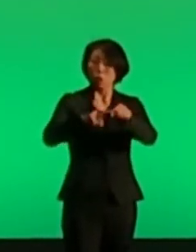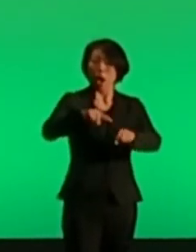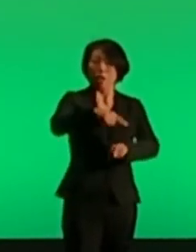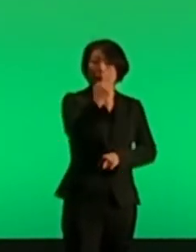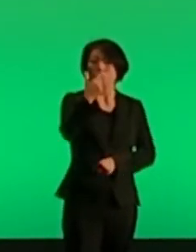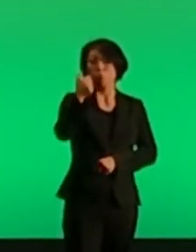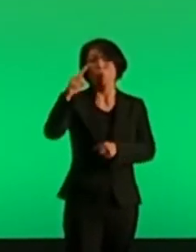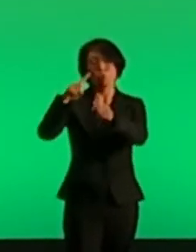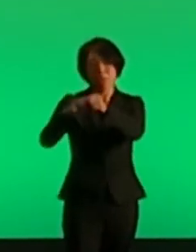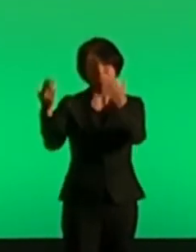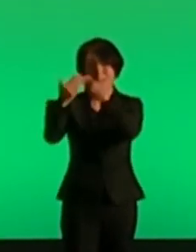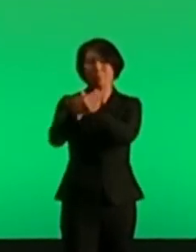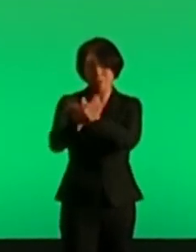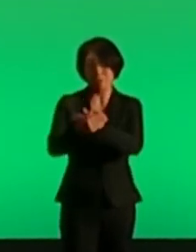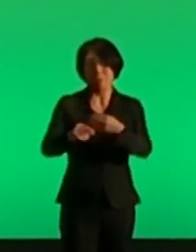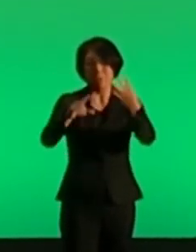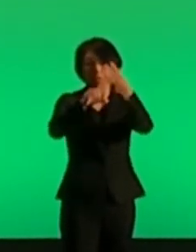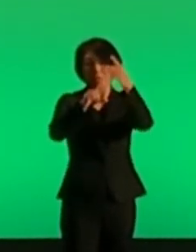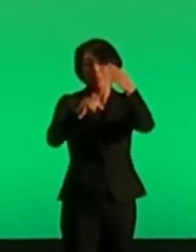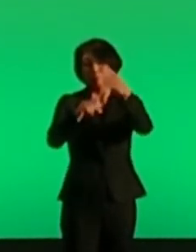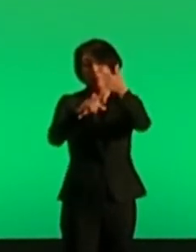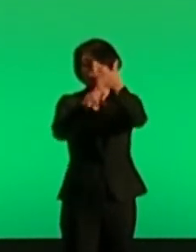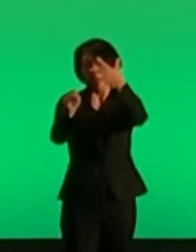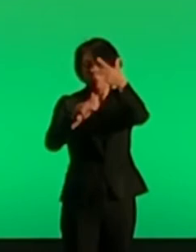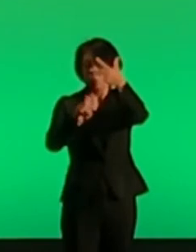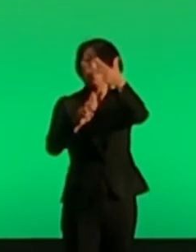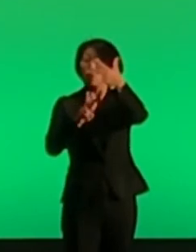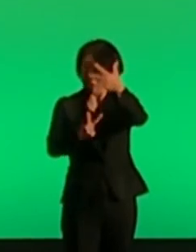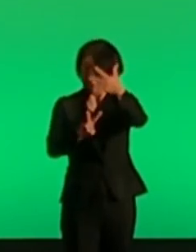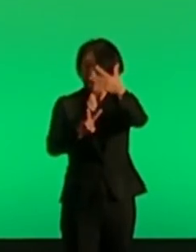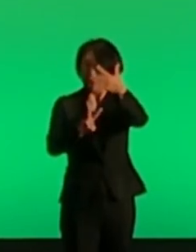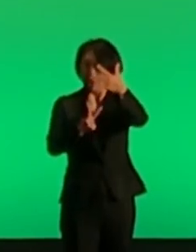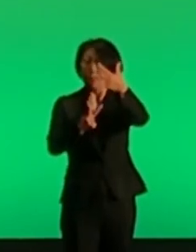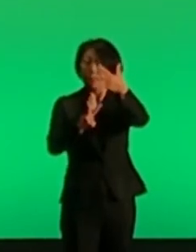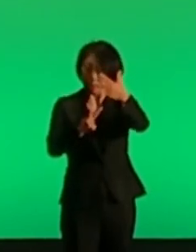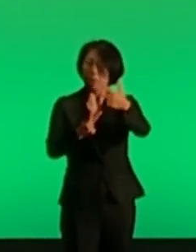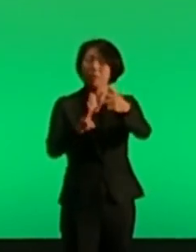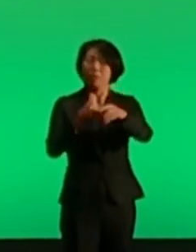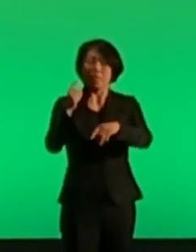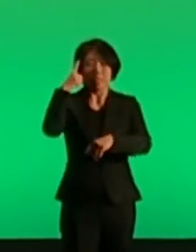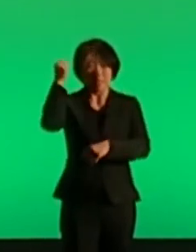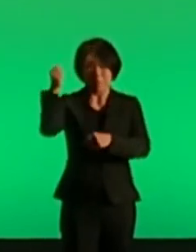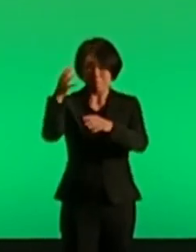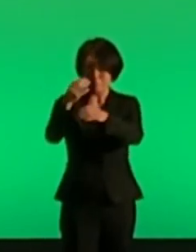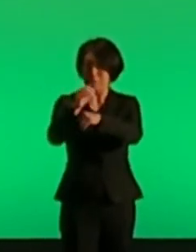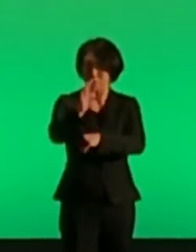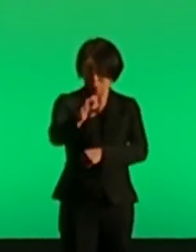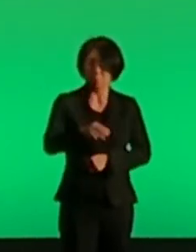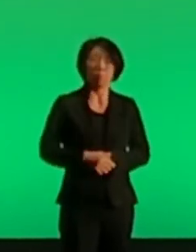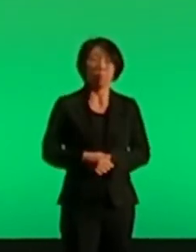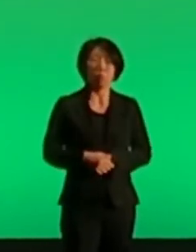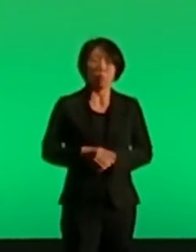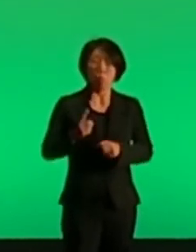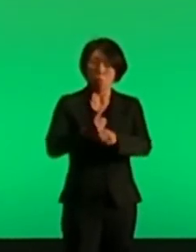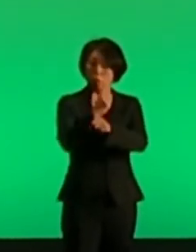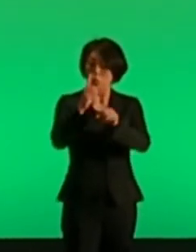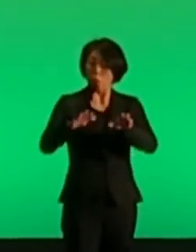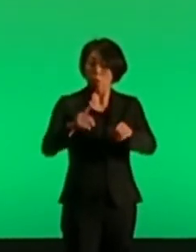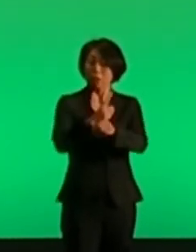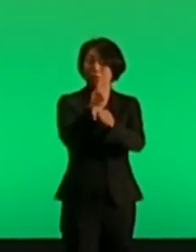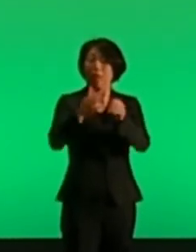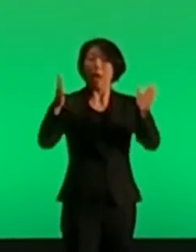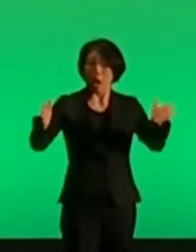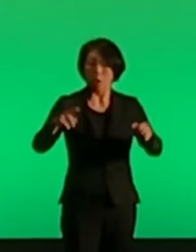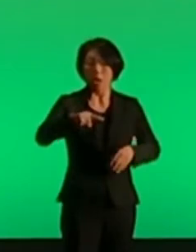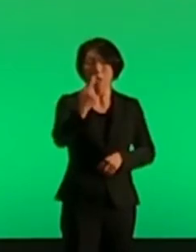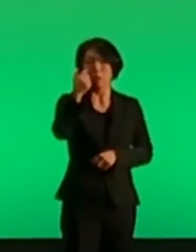を迎えます。7月12日にちょうどその日になるんですが、この1年間はそのような意味で